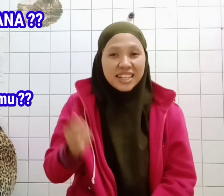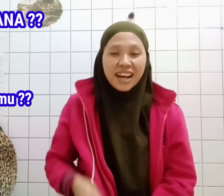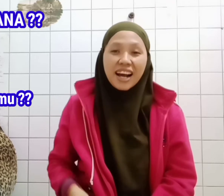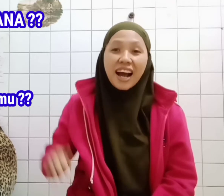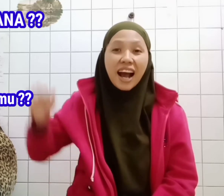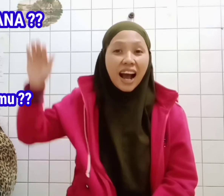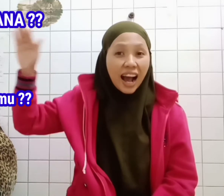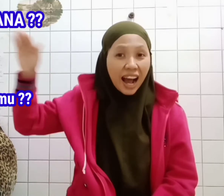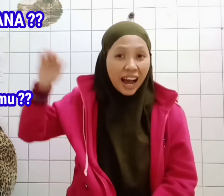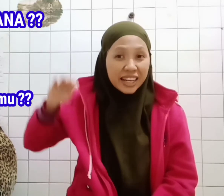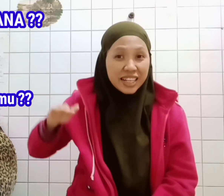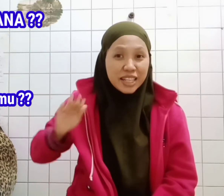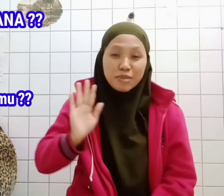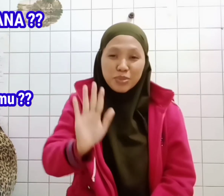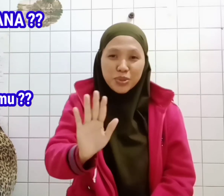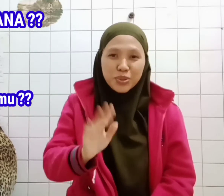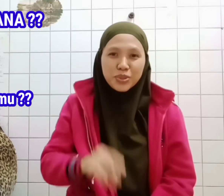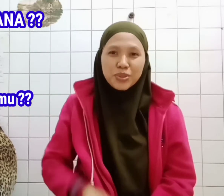Kemana adikmu?